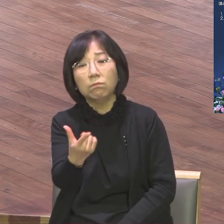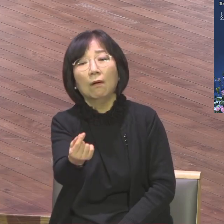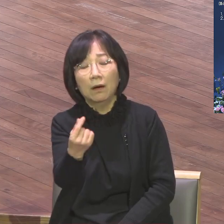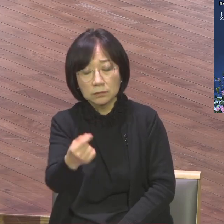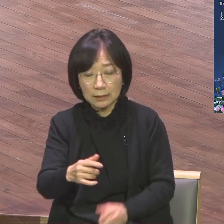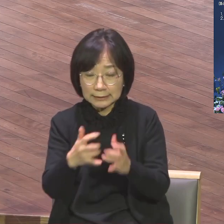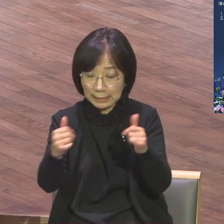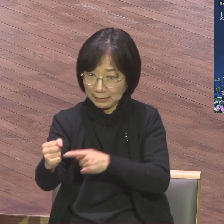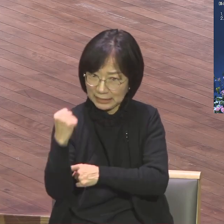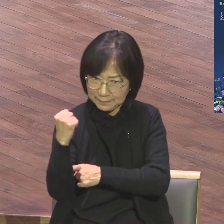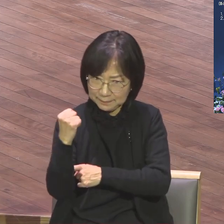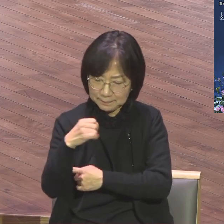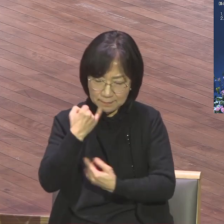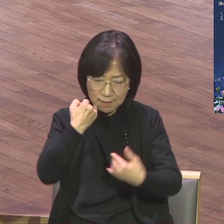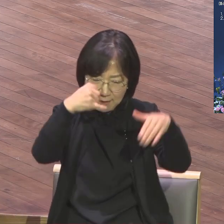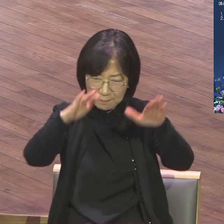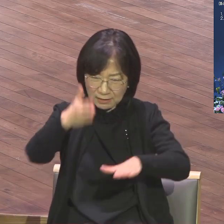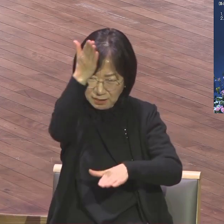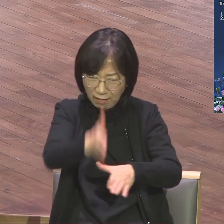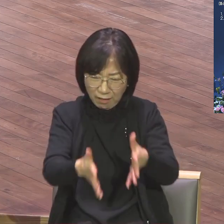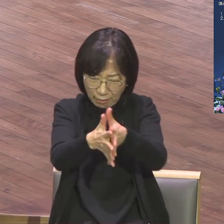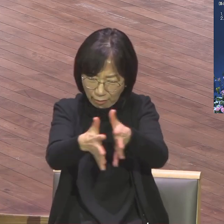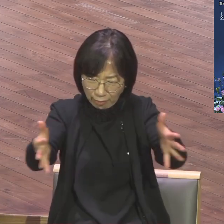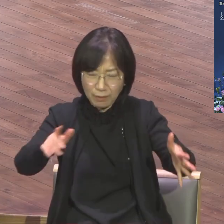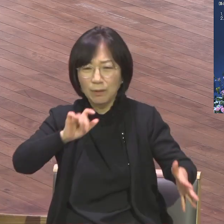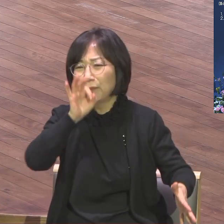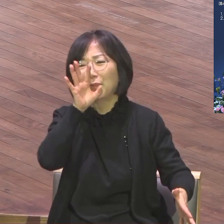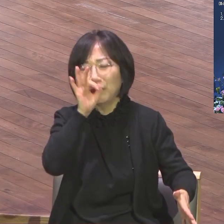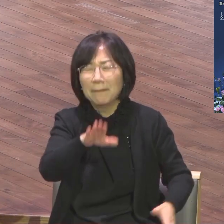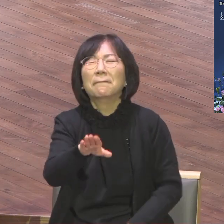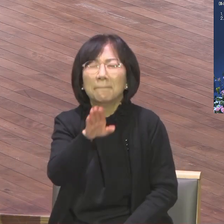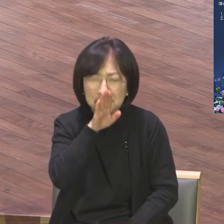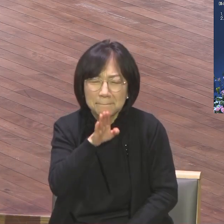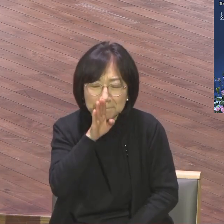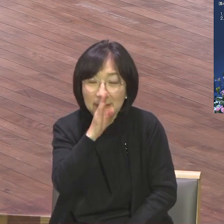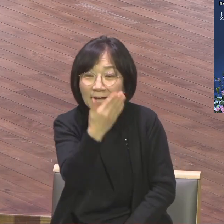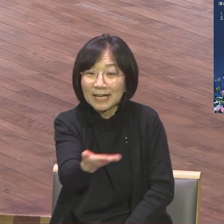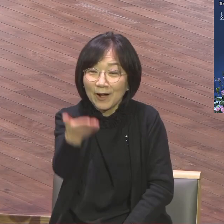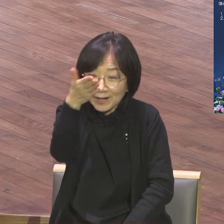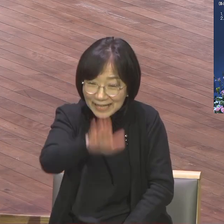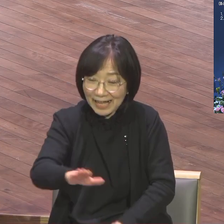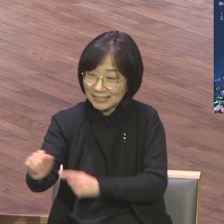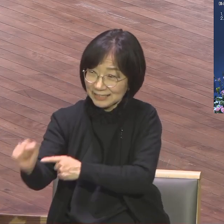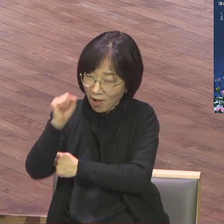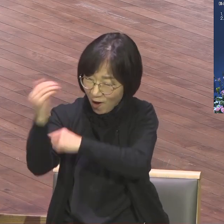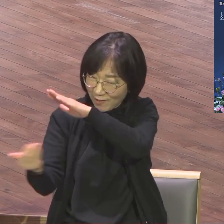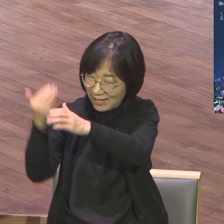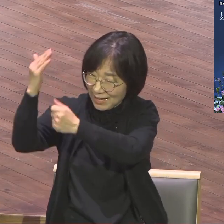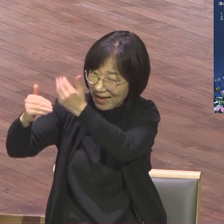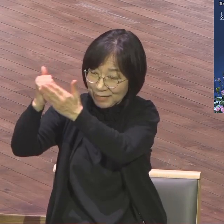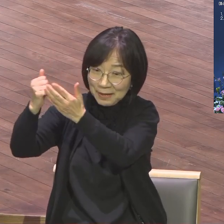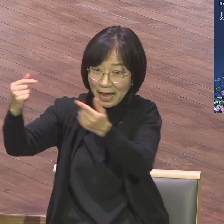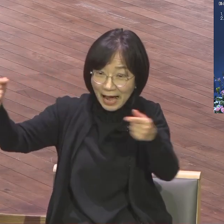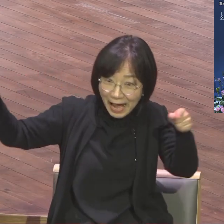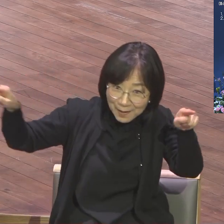창조주 하나님이 함께 하시면 다르잖아요. 그걸 못 갈라요. 받아 만드신 분인데.